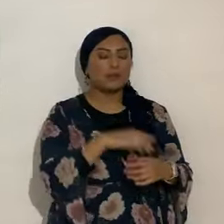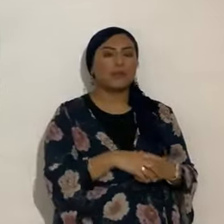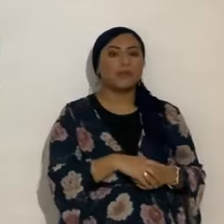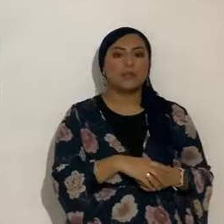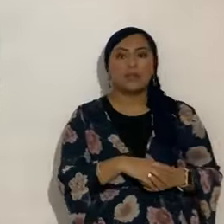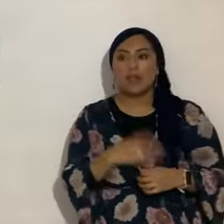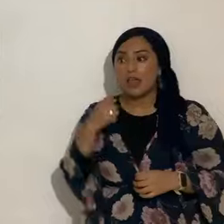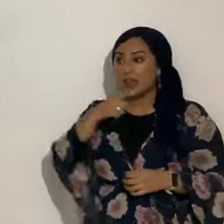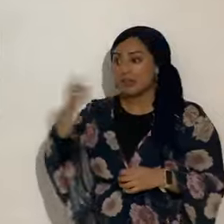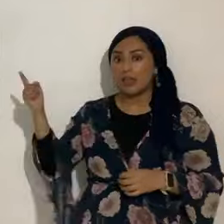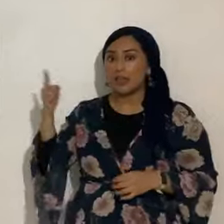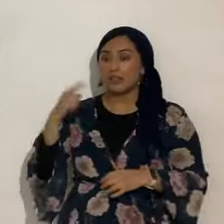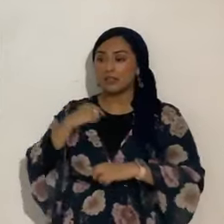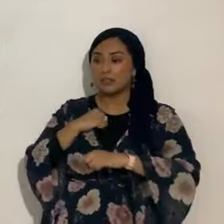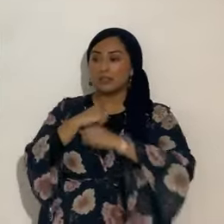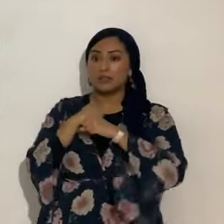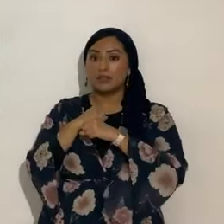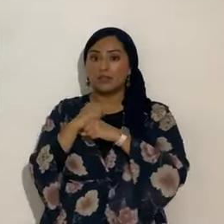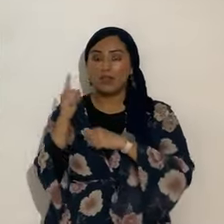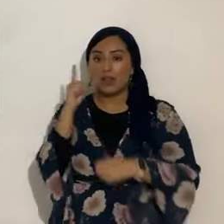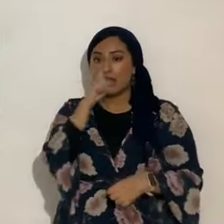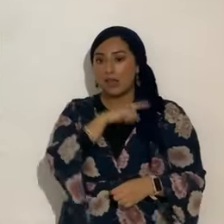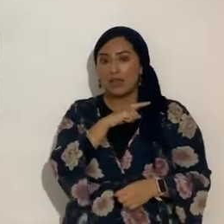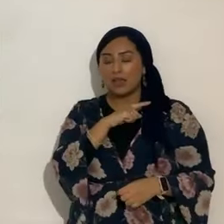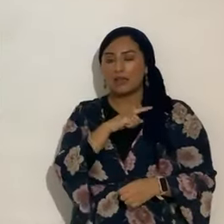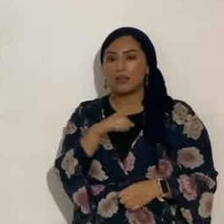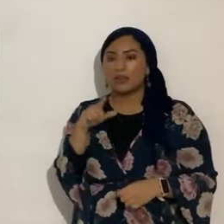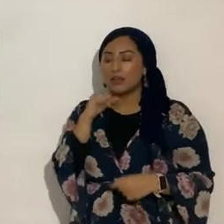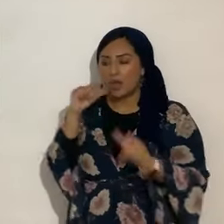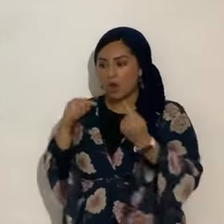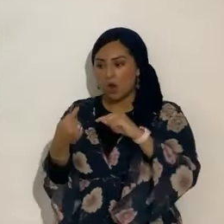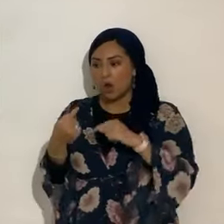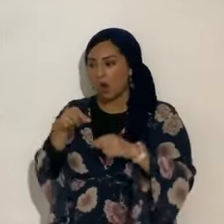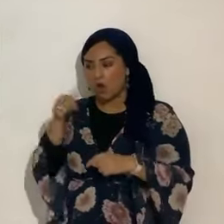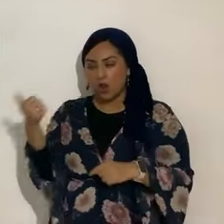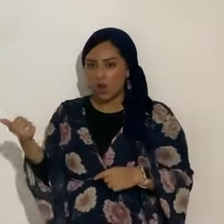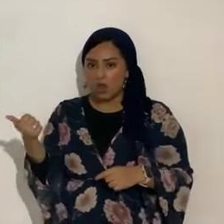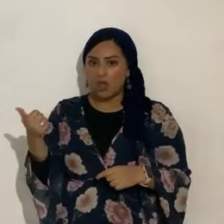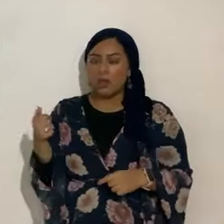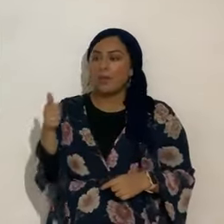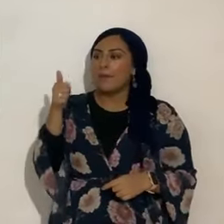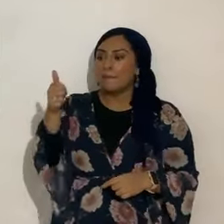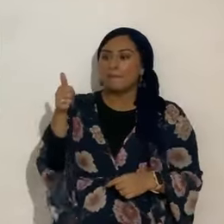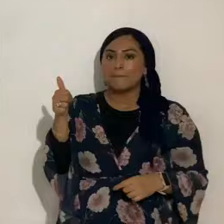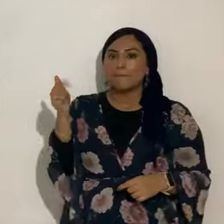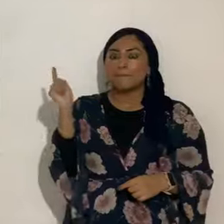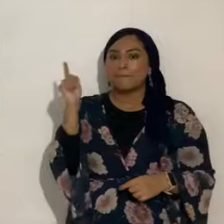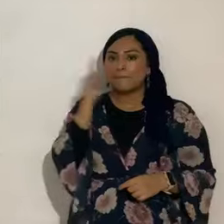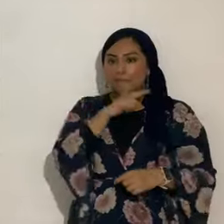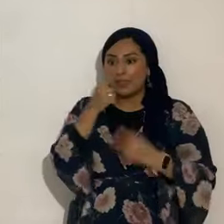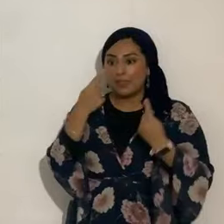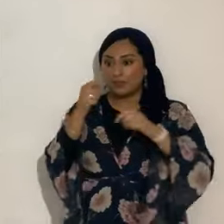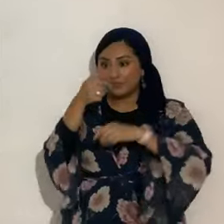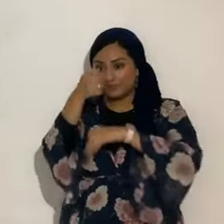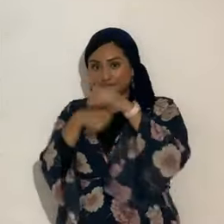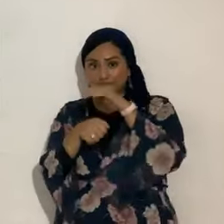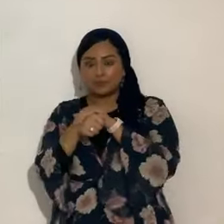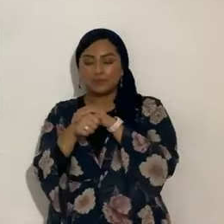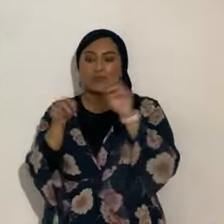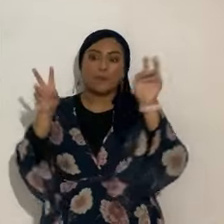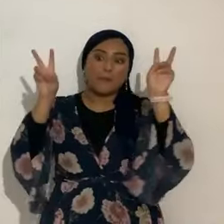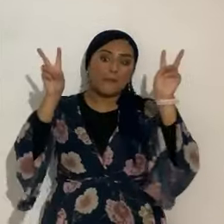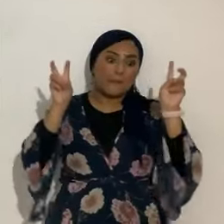se escudaban en esa mentira, aunque no afectaban a otros, pero se escudaban en esa mentira y pareciera